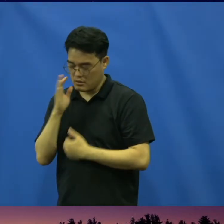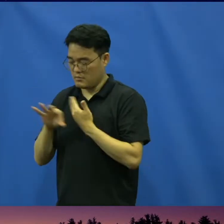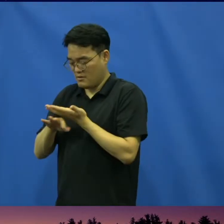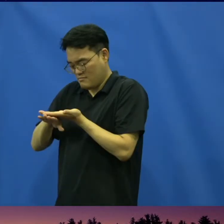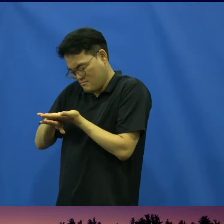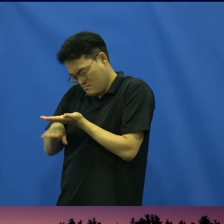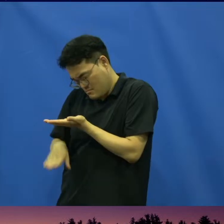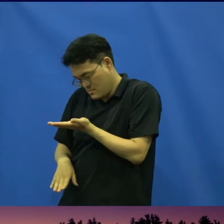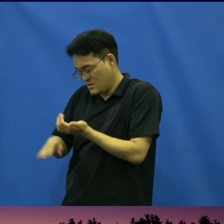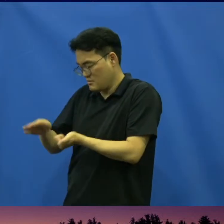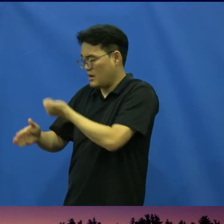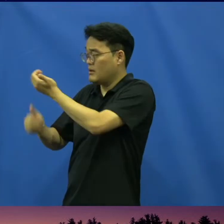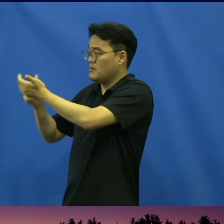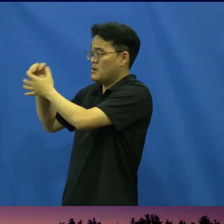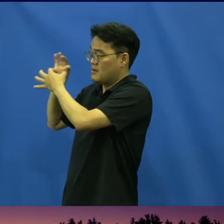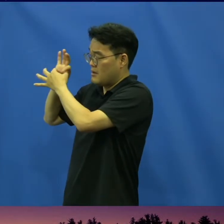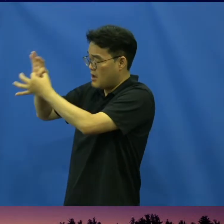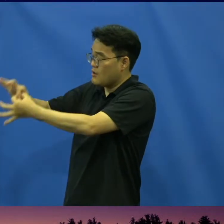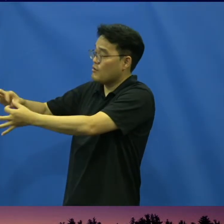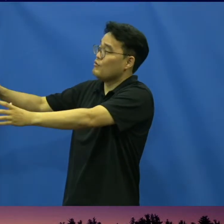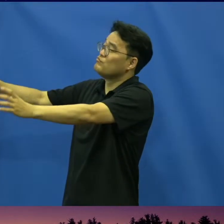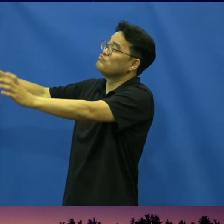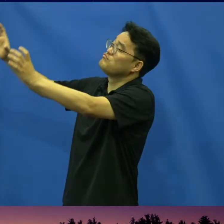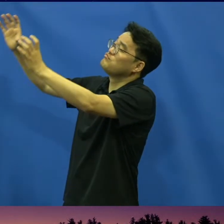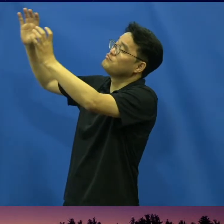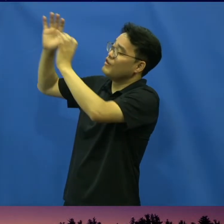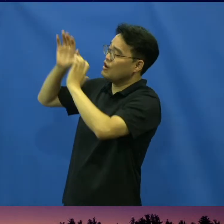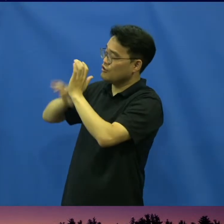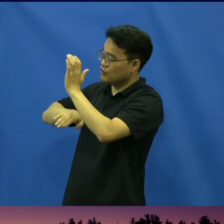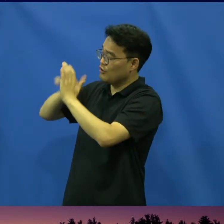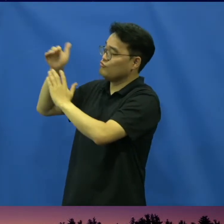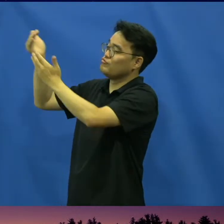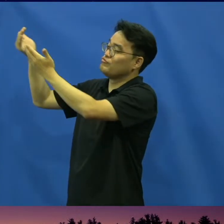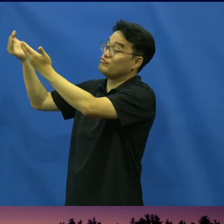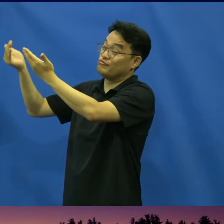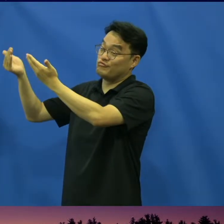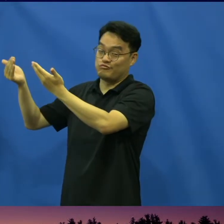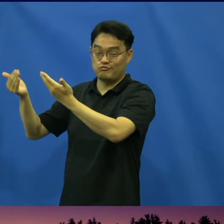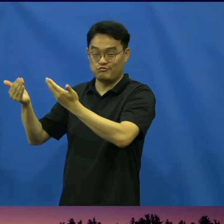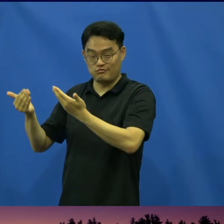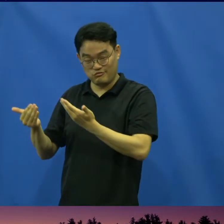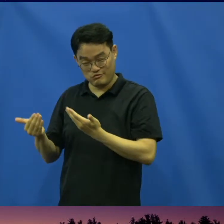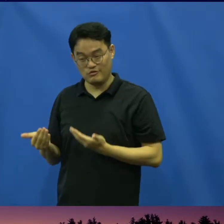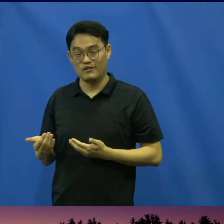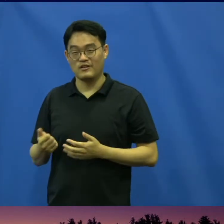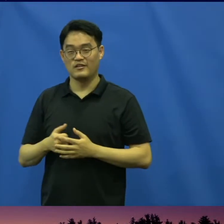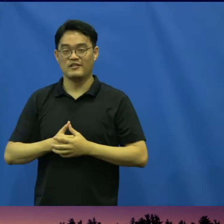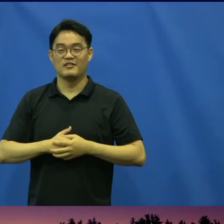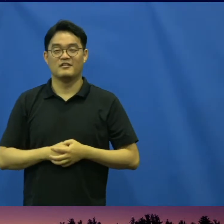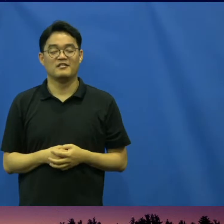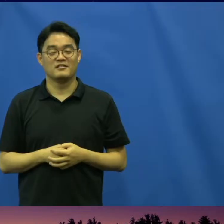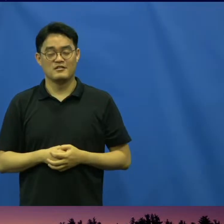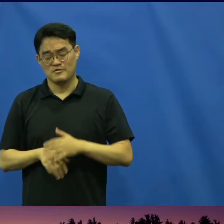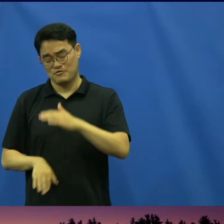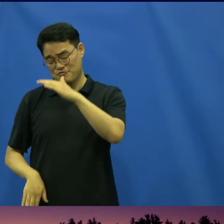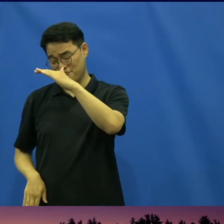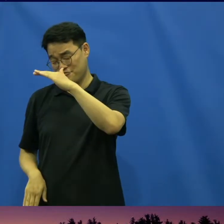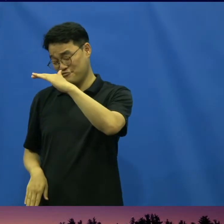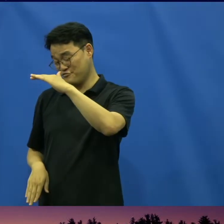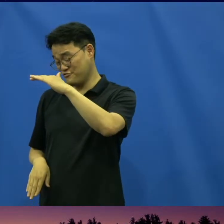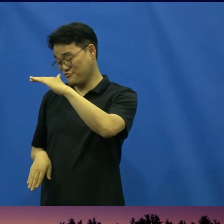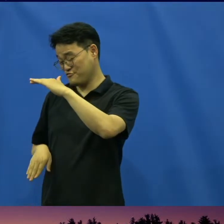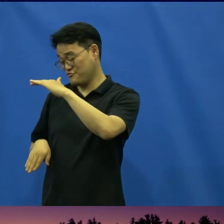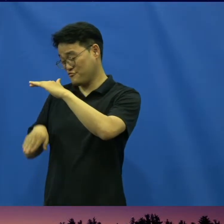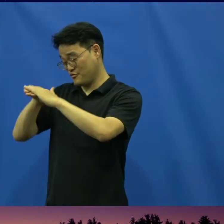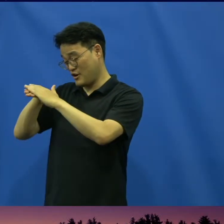마음이잖아요. 끊임없이 채워져요. 그 나중에 인계점이 도착하면 폭발해요. 폭발해요. 막 그냥 은혜가 와요.